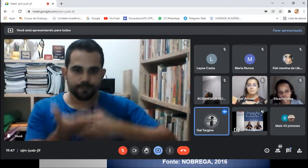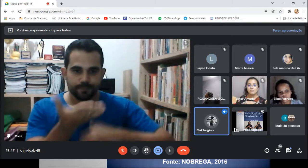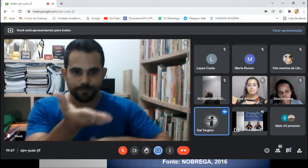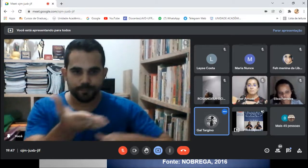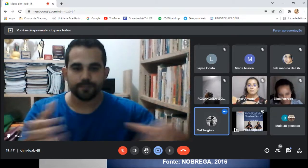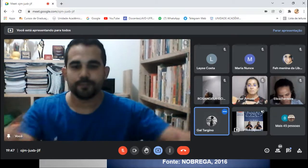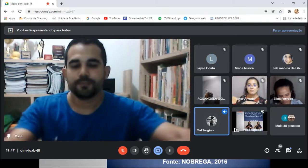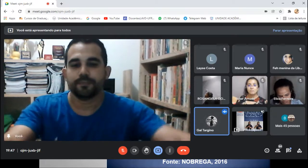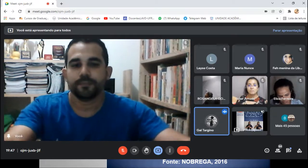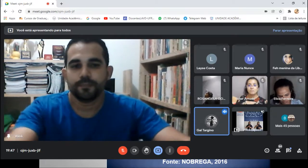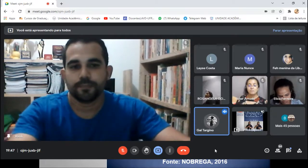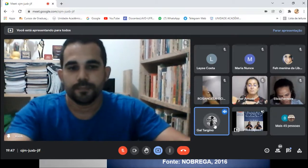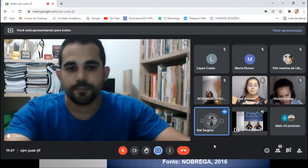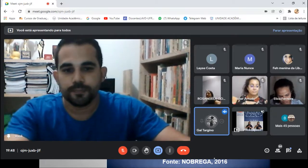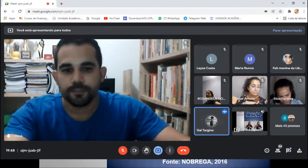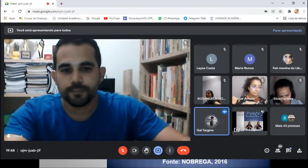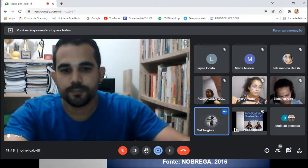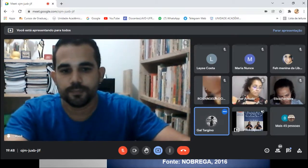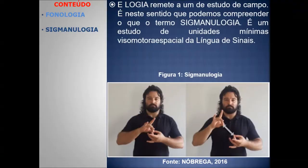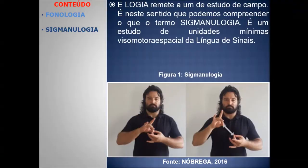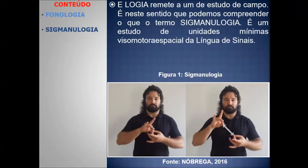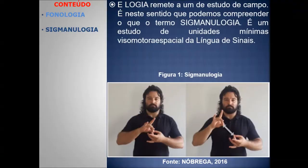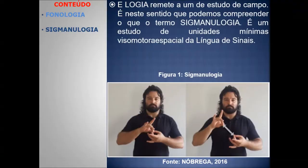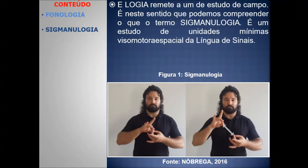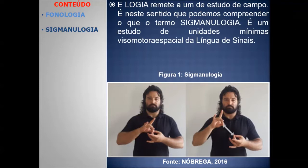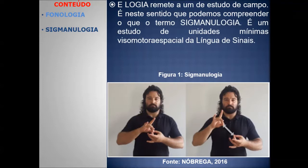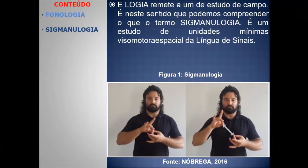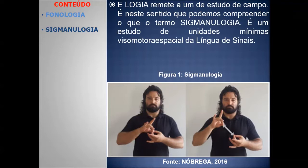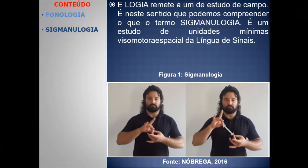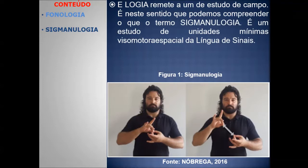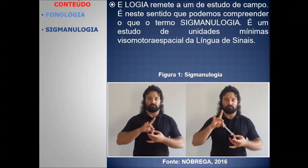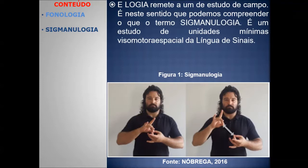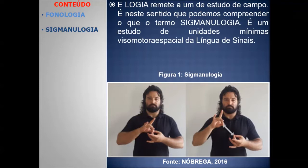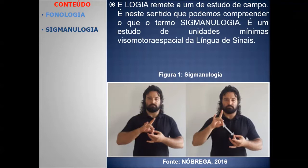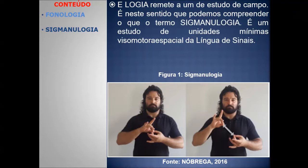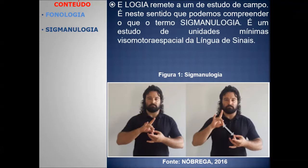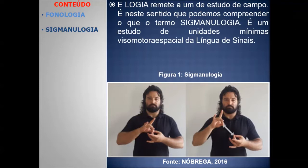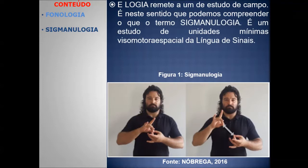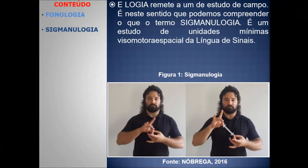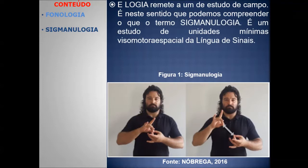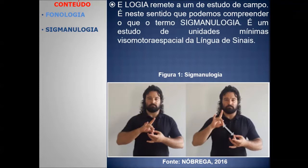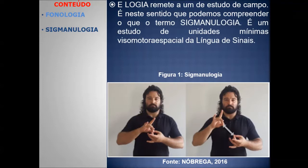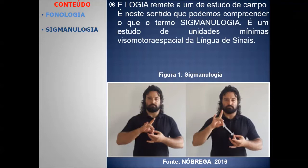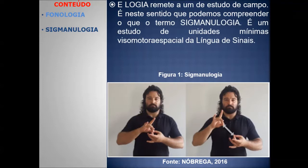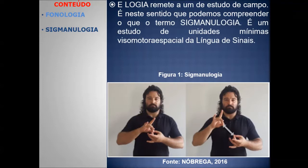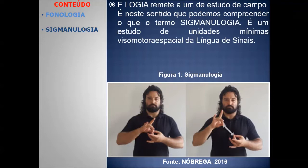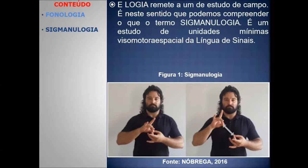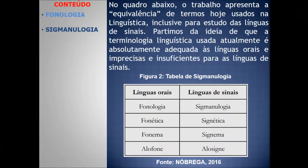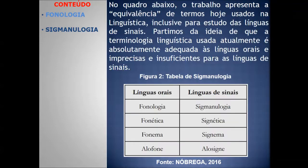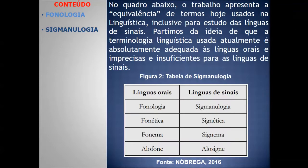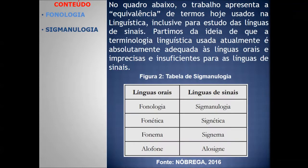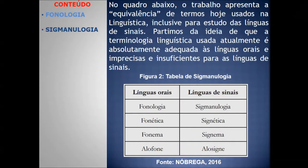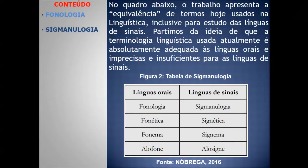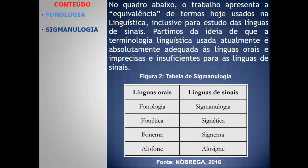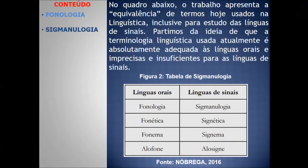2010, 2016, desculpa. Essa fonte é de Nóbrega